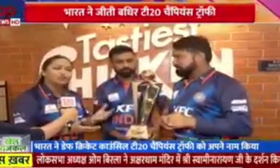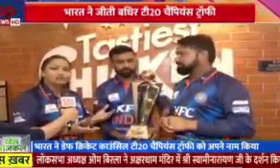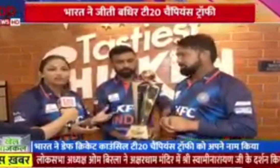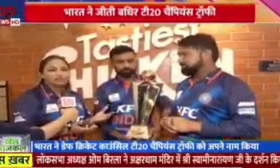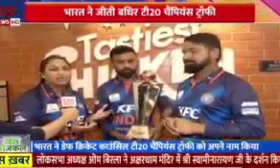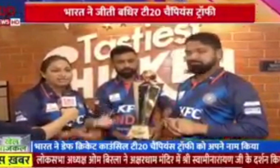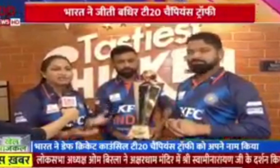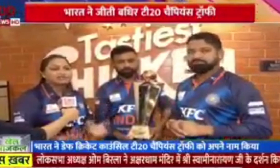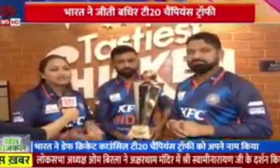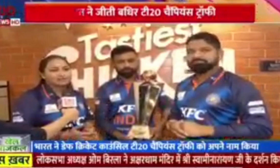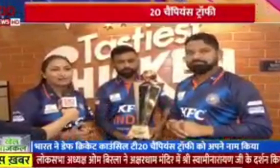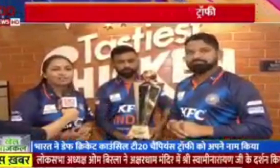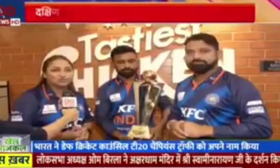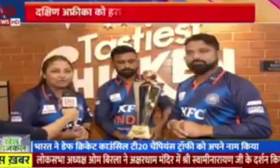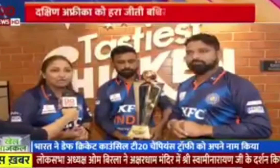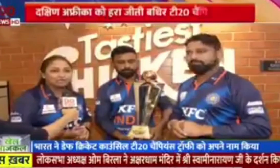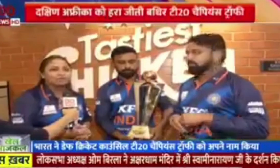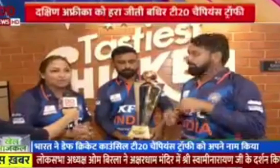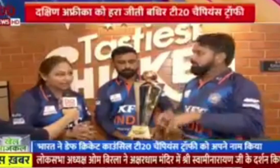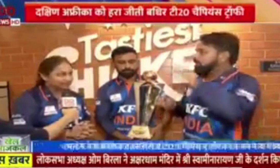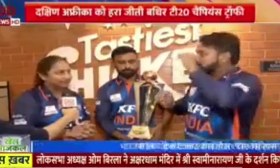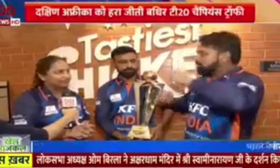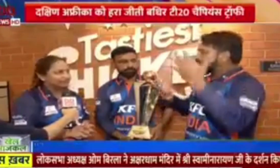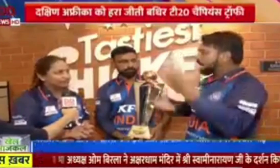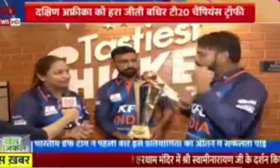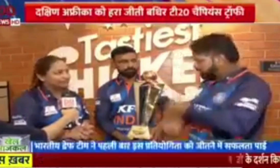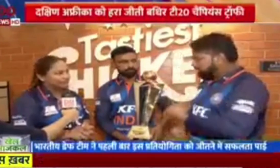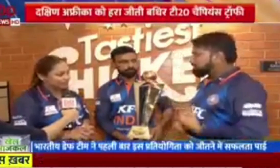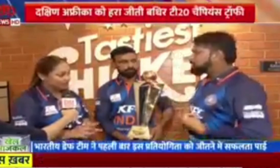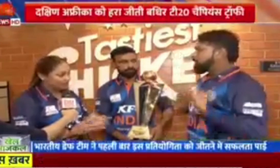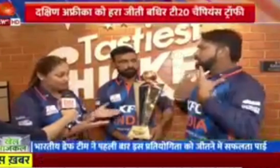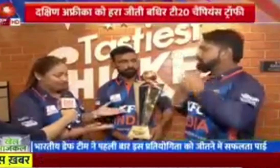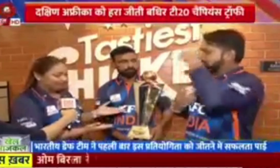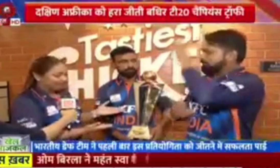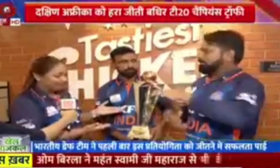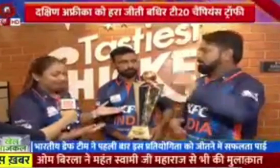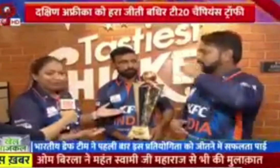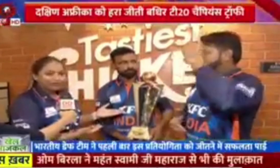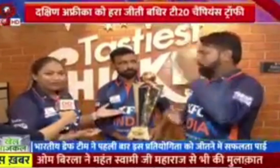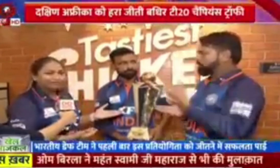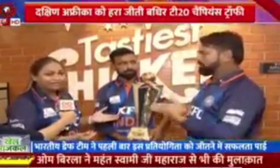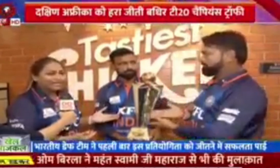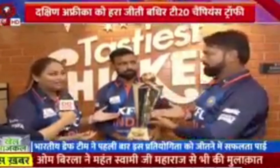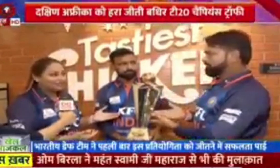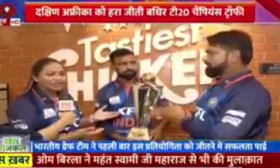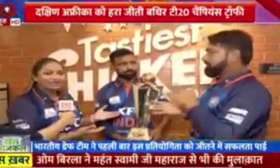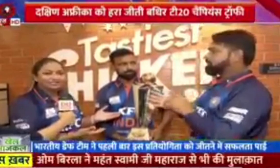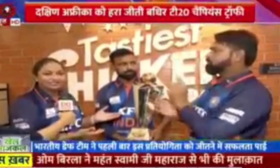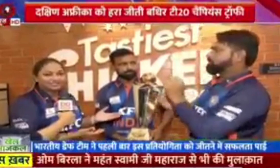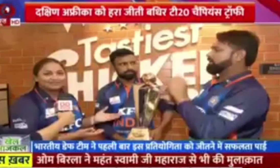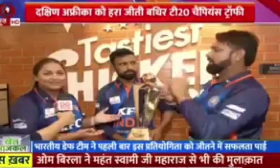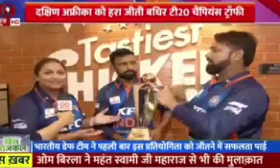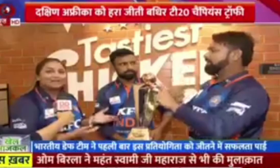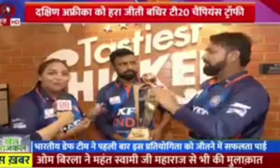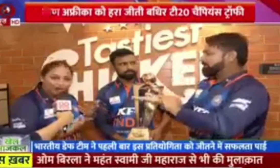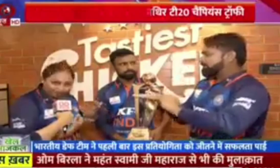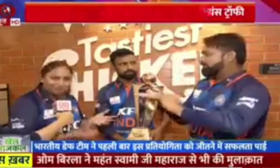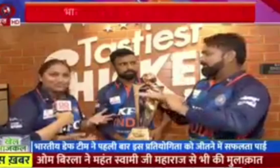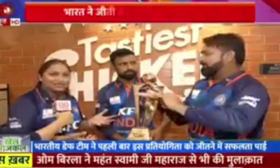और इसी वजह से हम अपना जो है बेस्ट दे पाए हैं। अब ये ट्रॉफी हमारे पास आ चुकी है जिसकी वजह से हम बहुत खुश हैं,